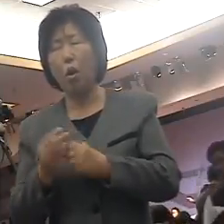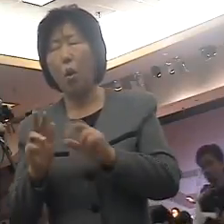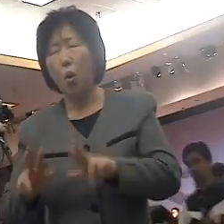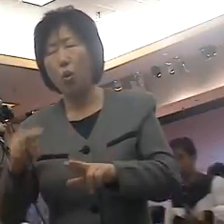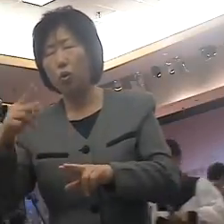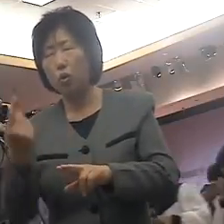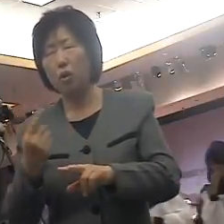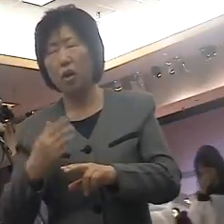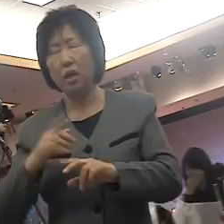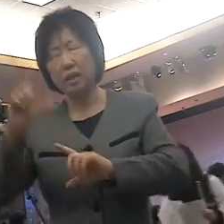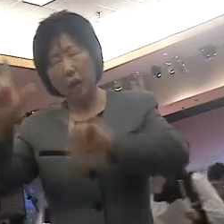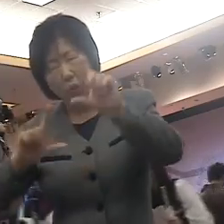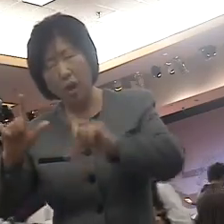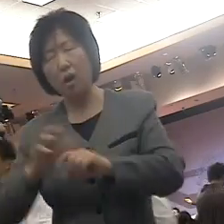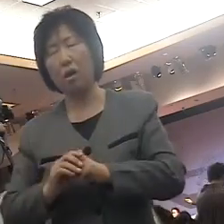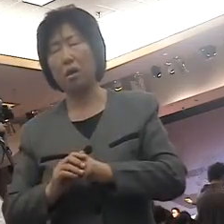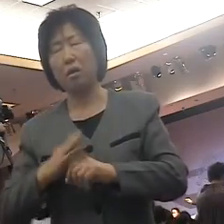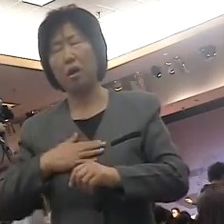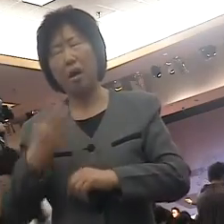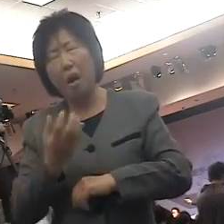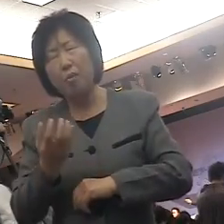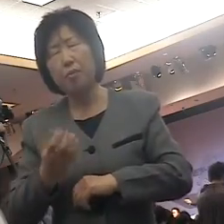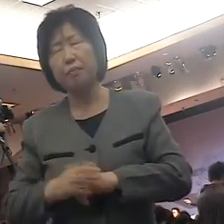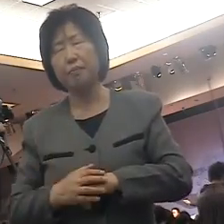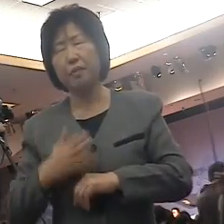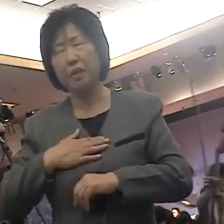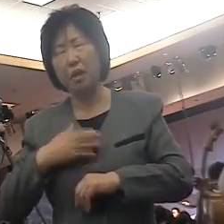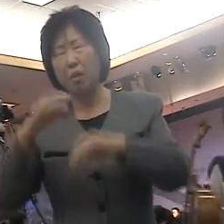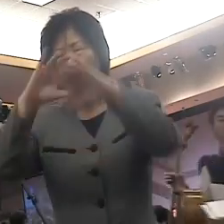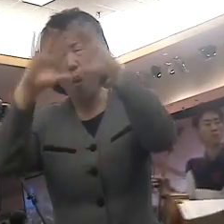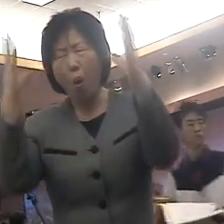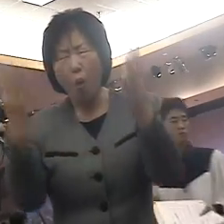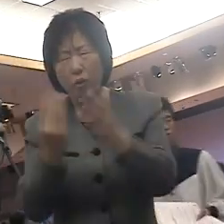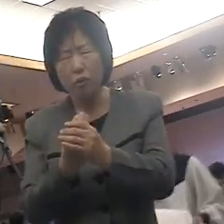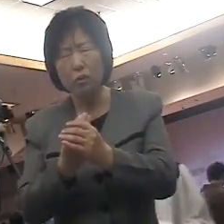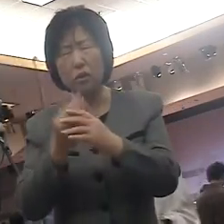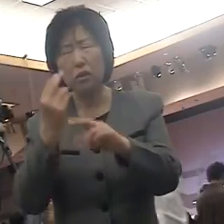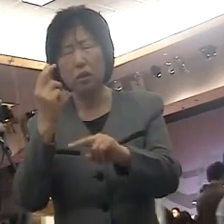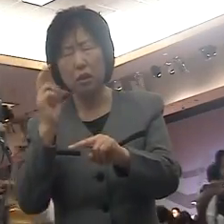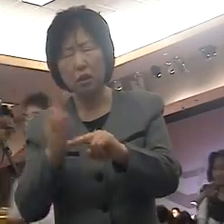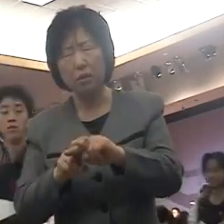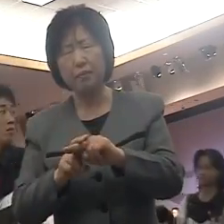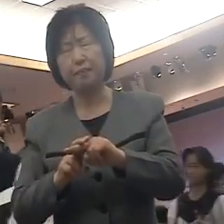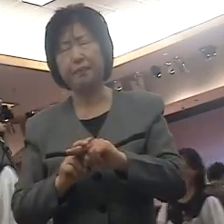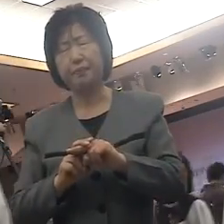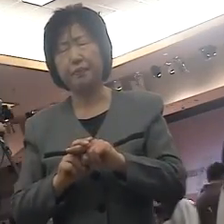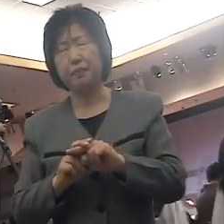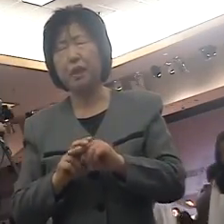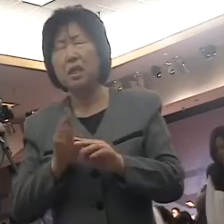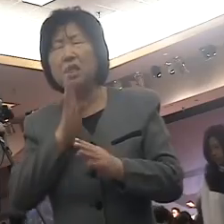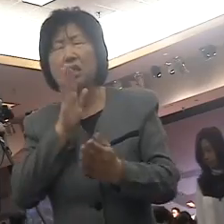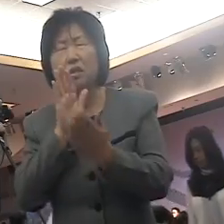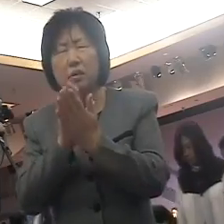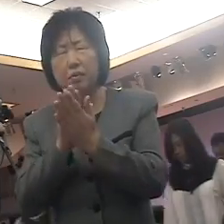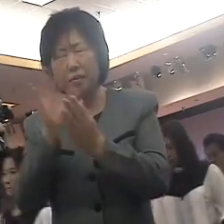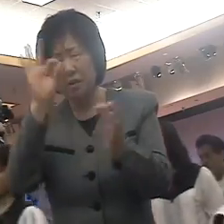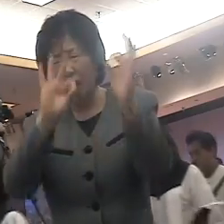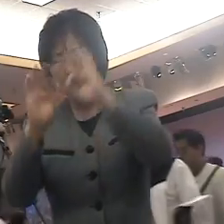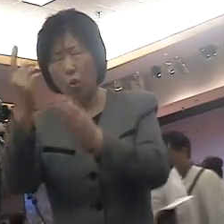오늘도 나의 상황, 나의 아픔, 나의 모든 자리에 신이